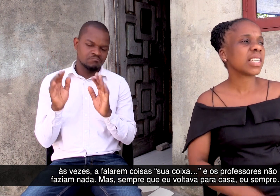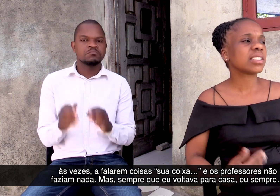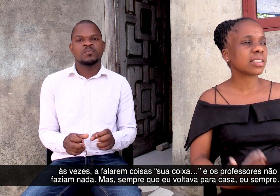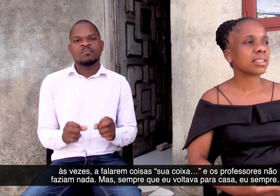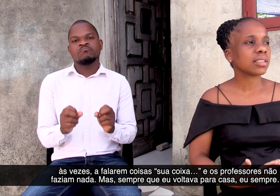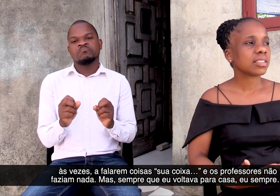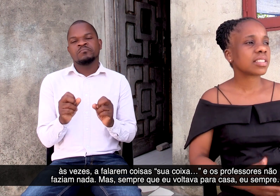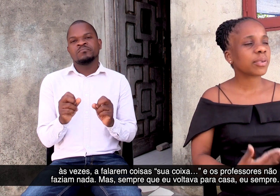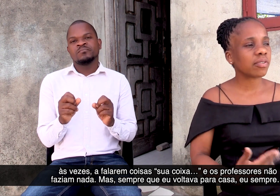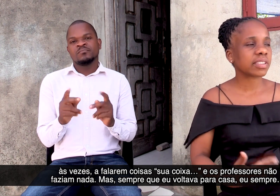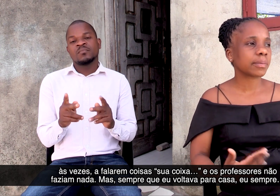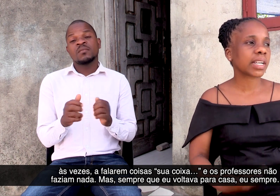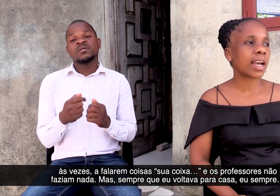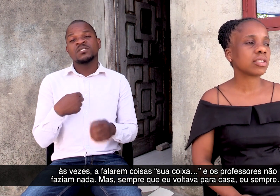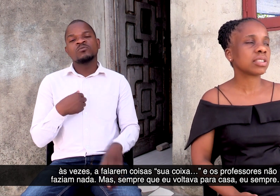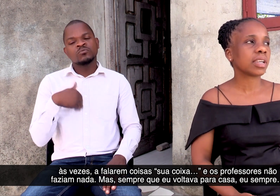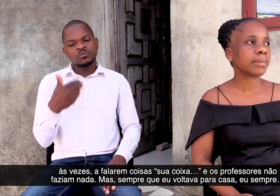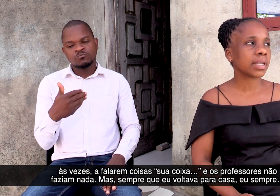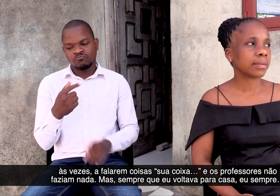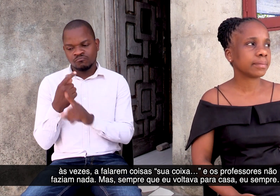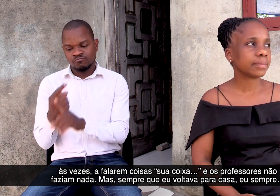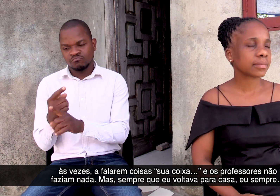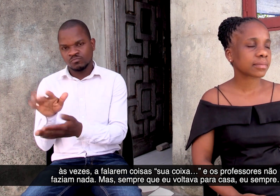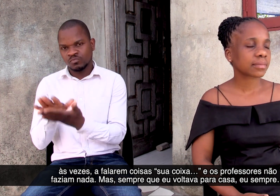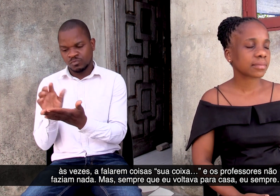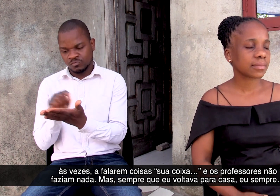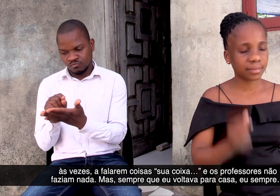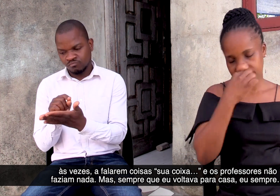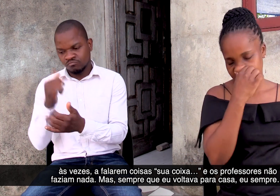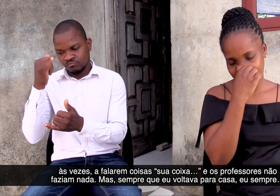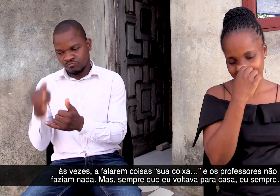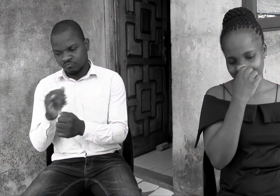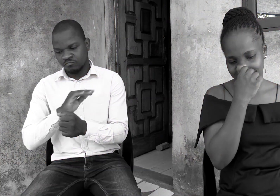Então, mas sempre que eu voltava para casa, eu sempre...